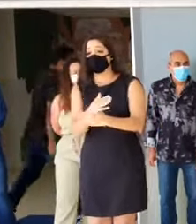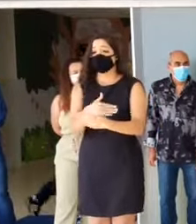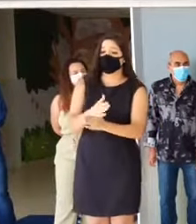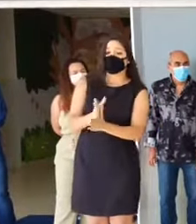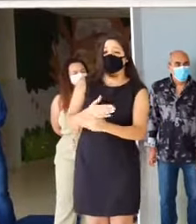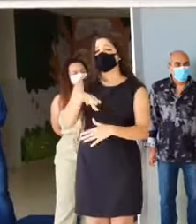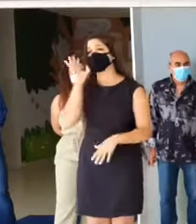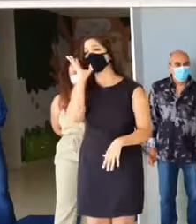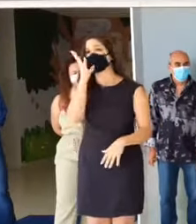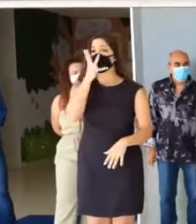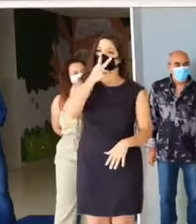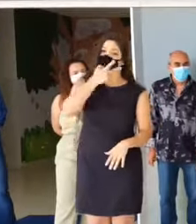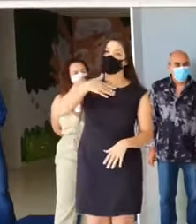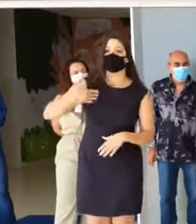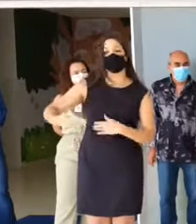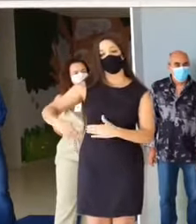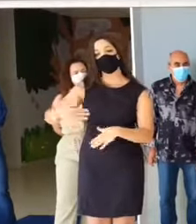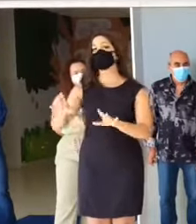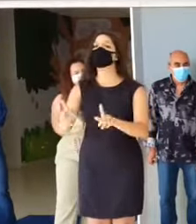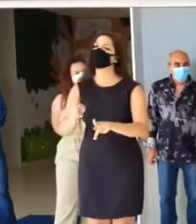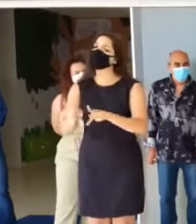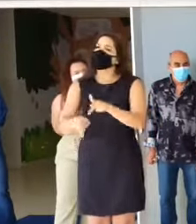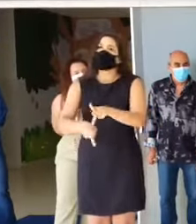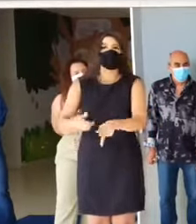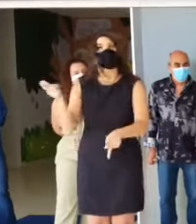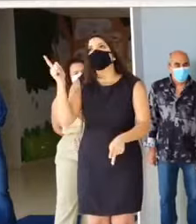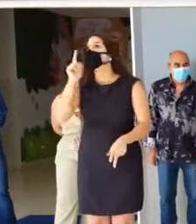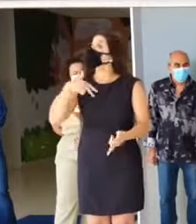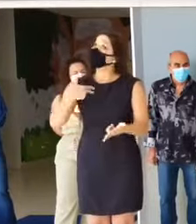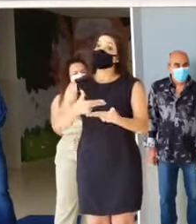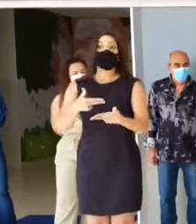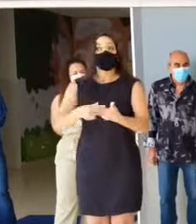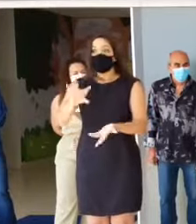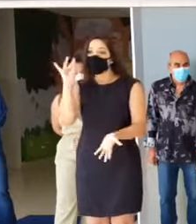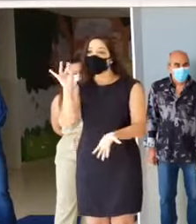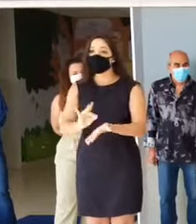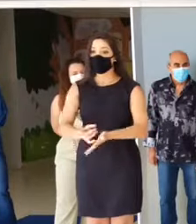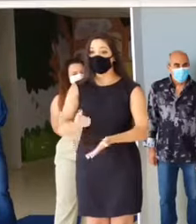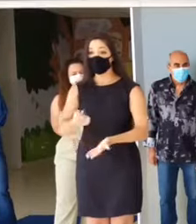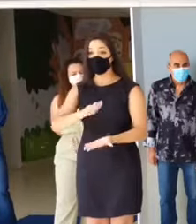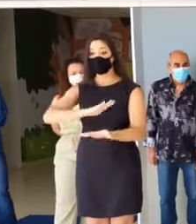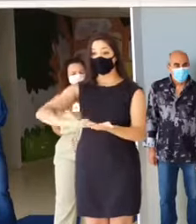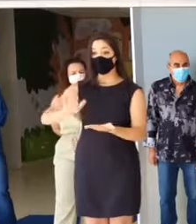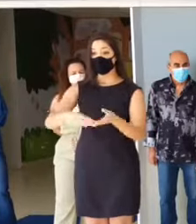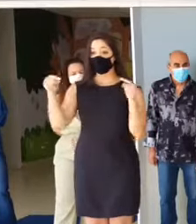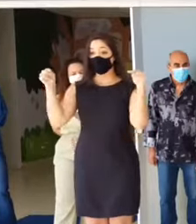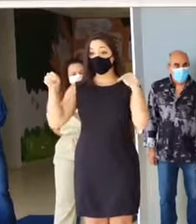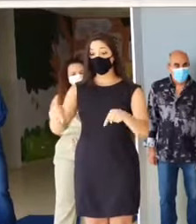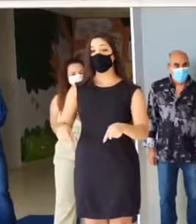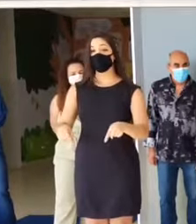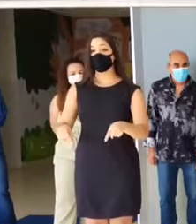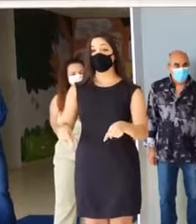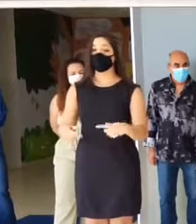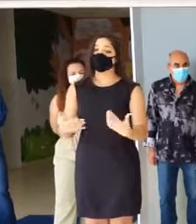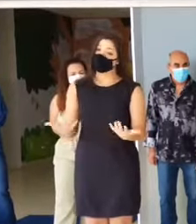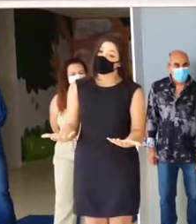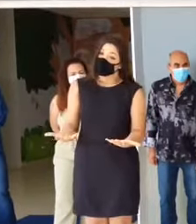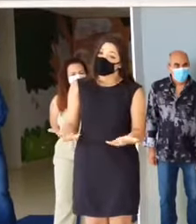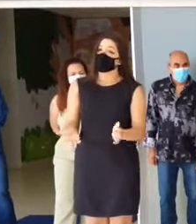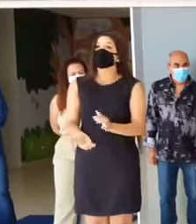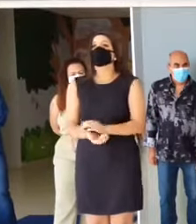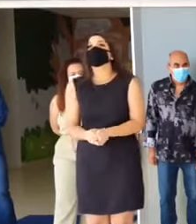por um bom tempo e a população não conseguiu usufruir dos benefícios da aplicação do recurso público aqui.